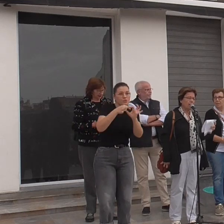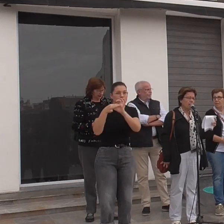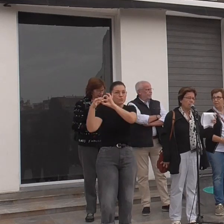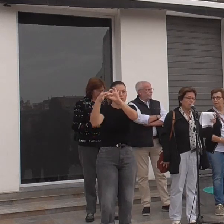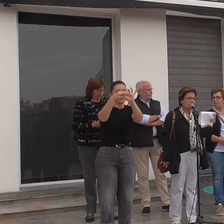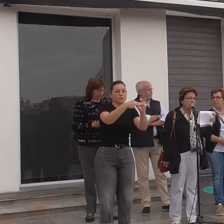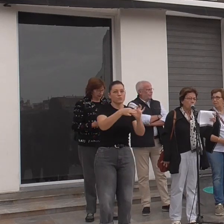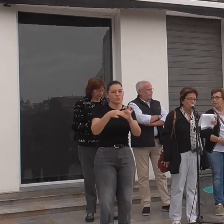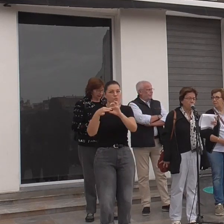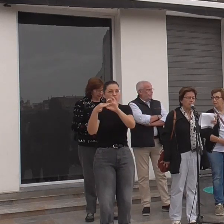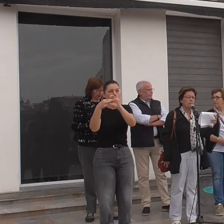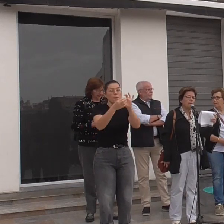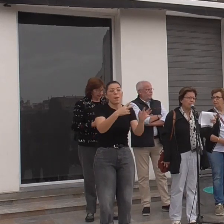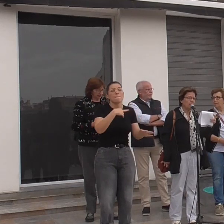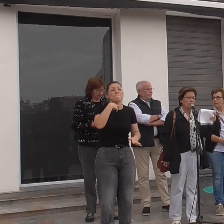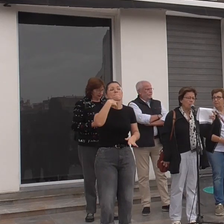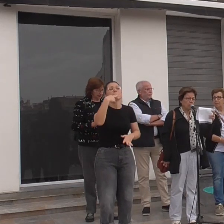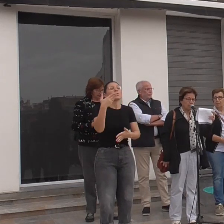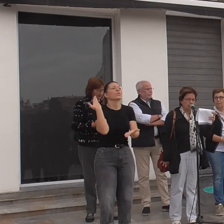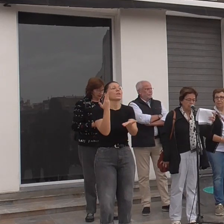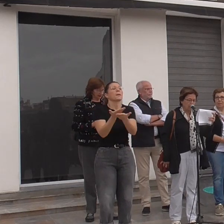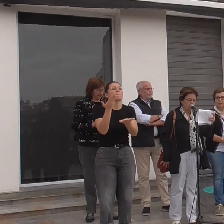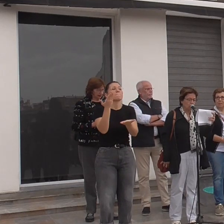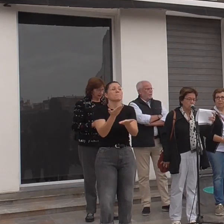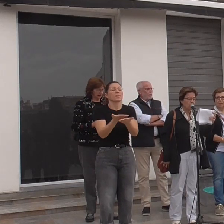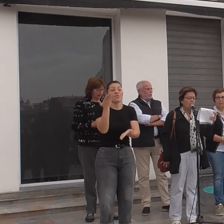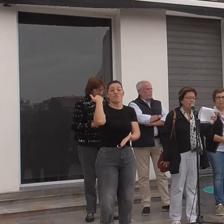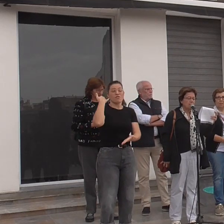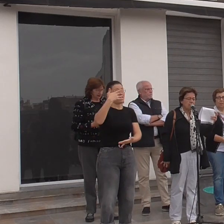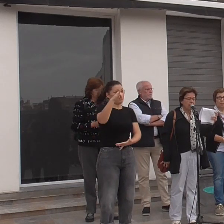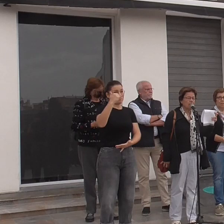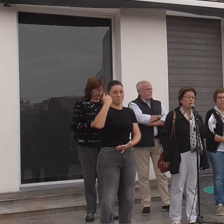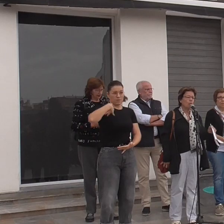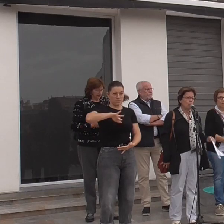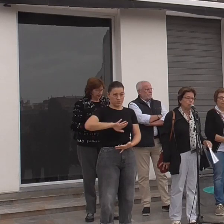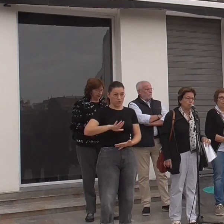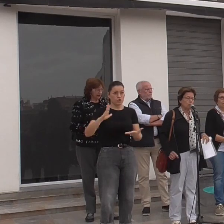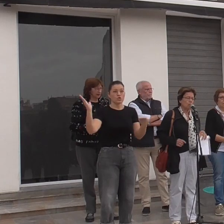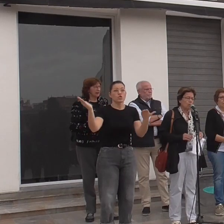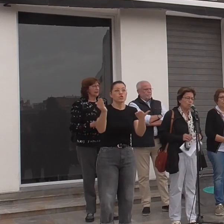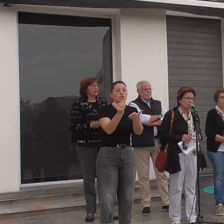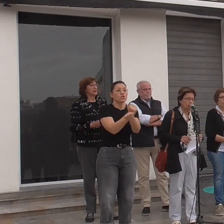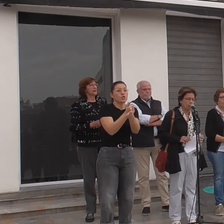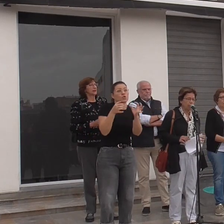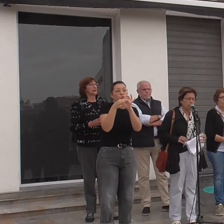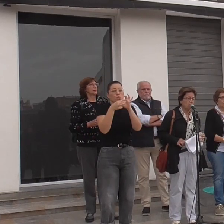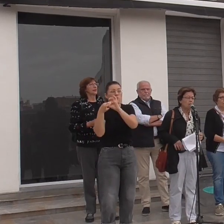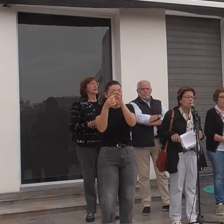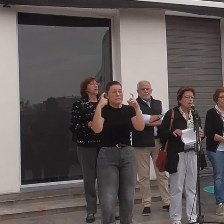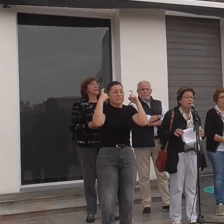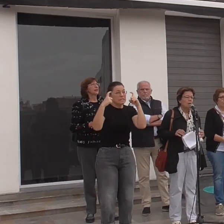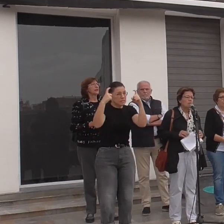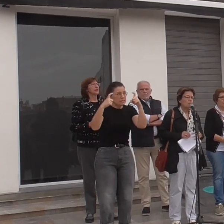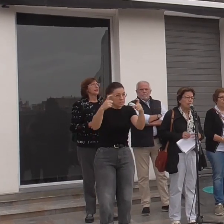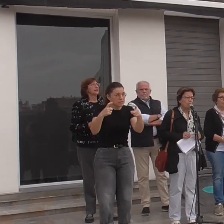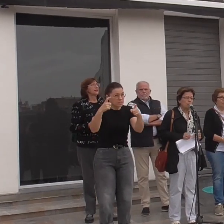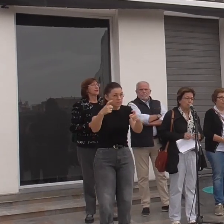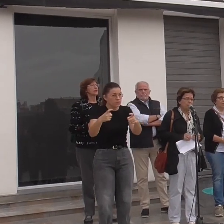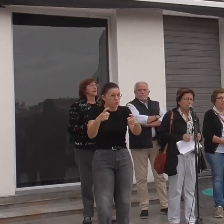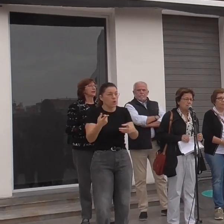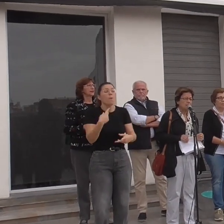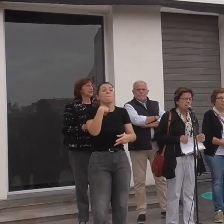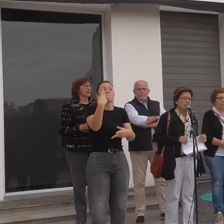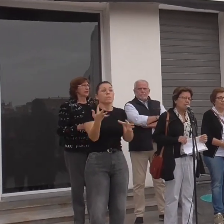para darle voz y pedir lo que teníamos. Así que todos juntos sumamos esfuerzos,